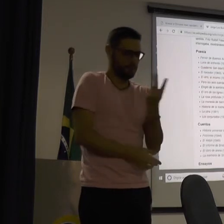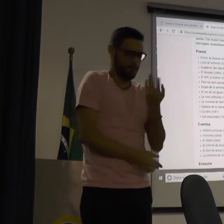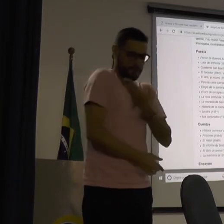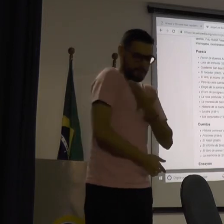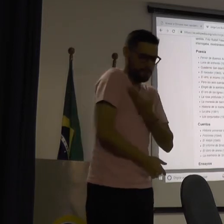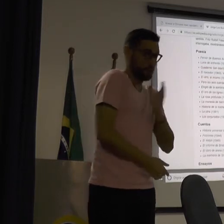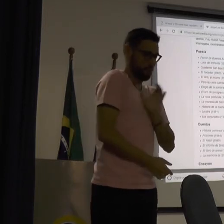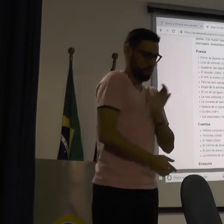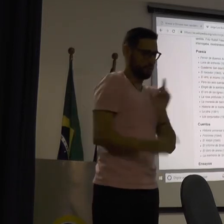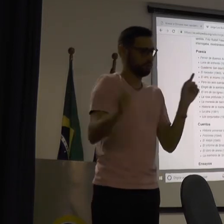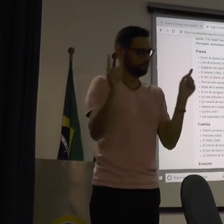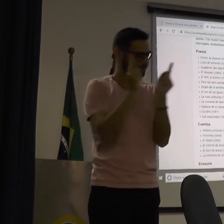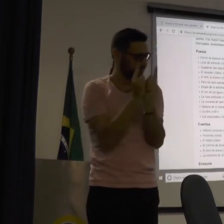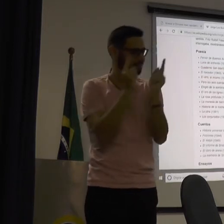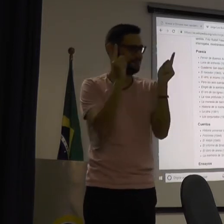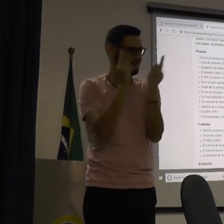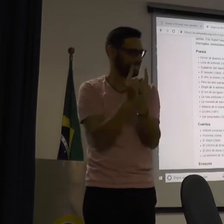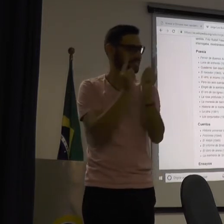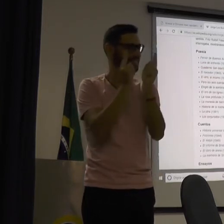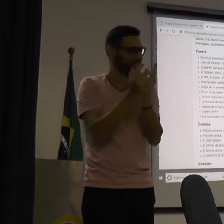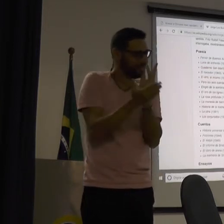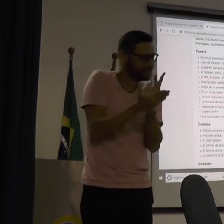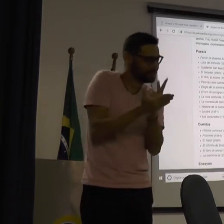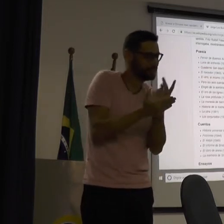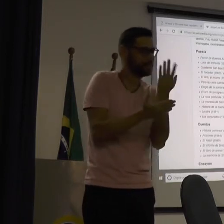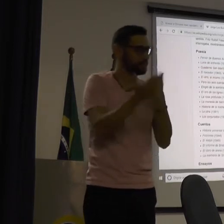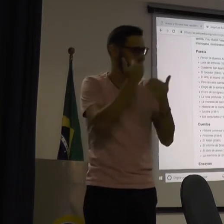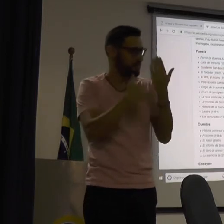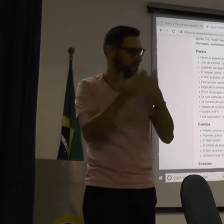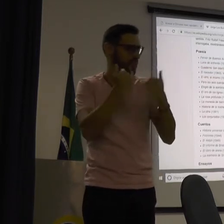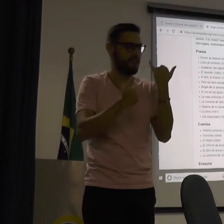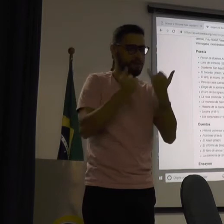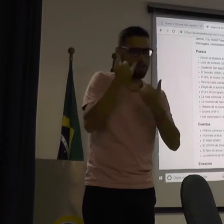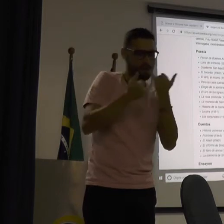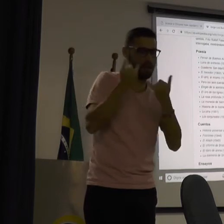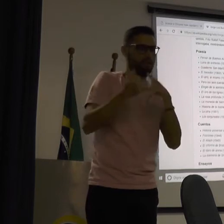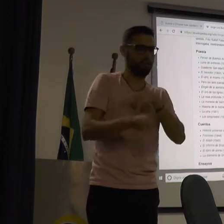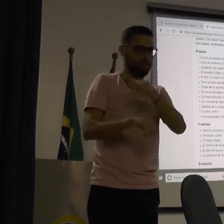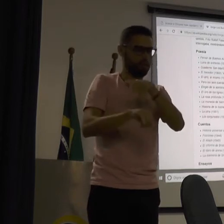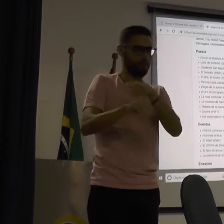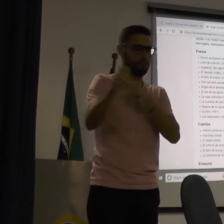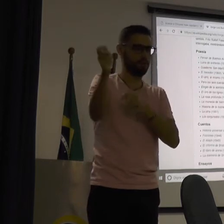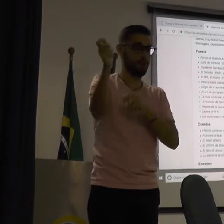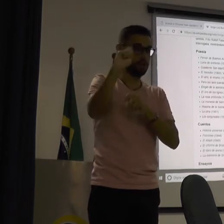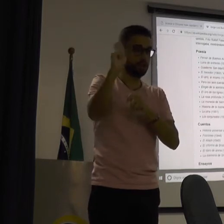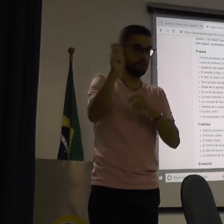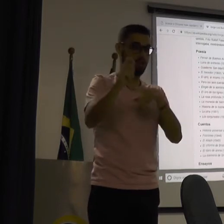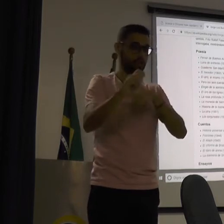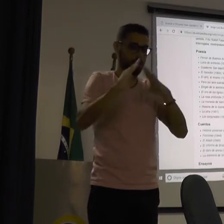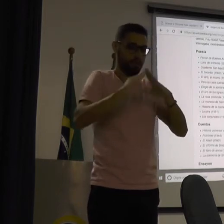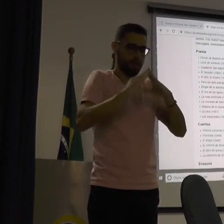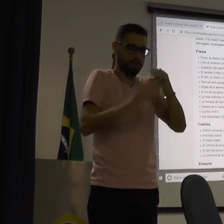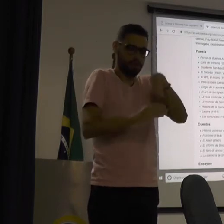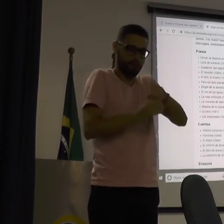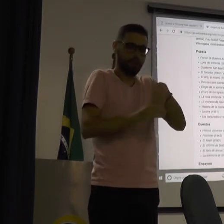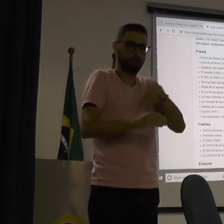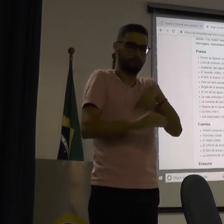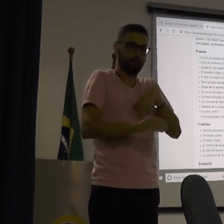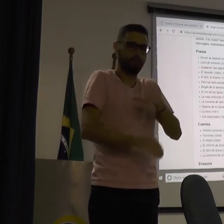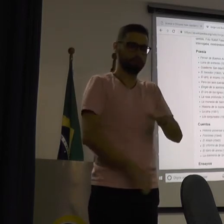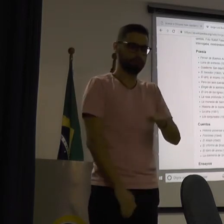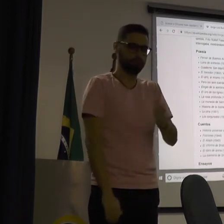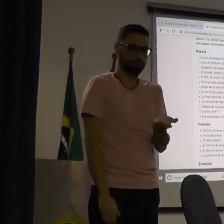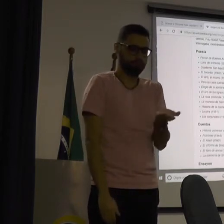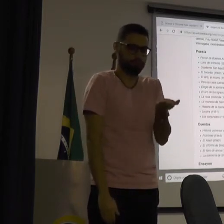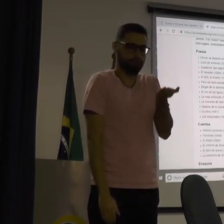do Bioy Casares, né? Que era a grande época da Argentina, tinha até elevador em casa, né? A casa do Bioy